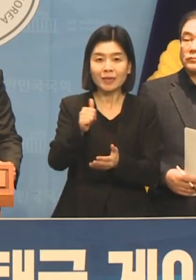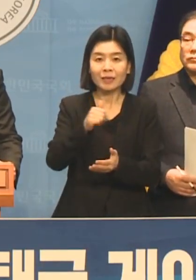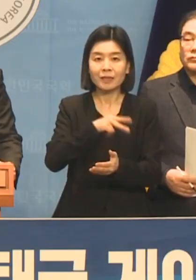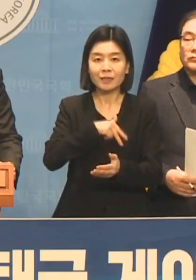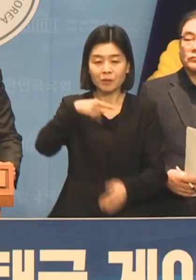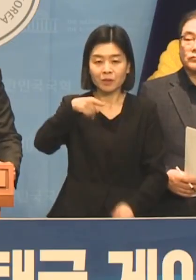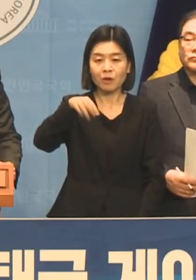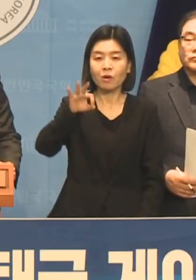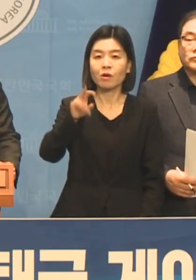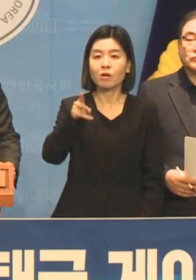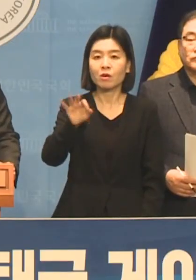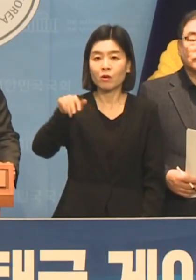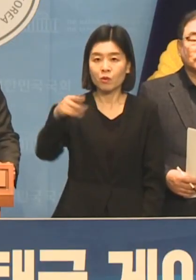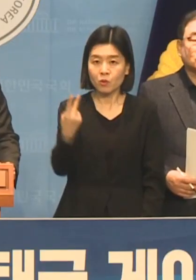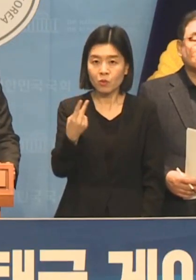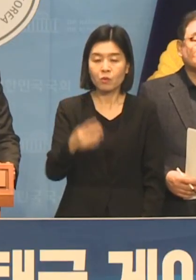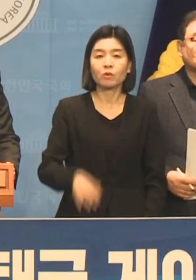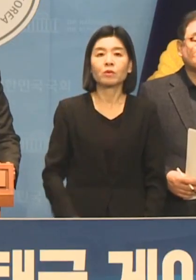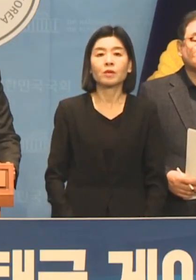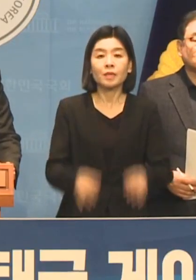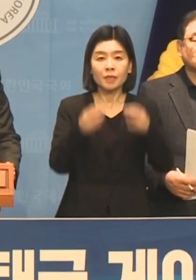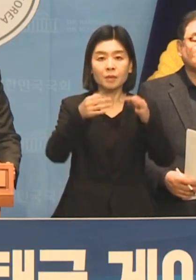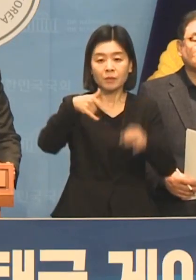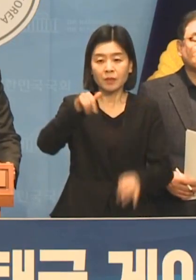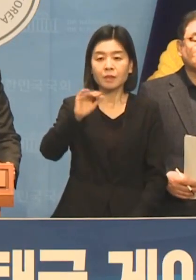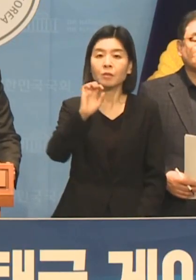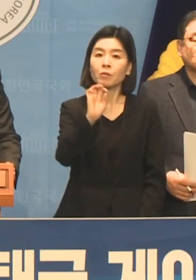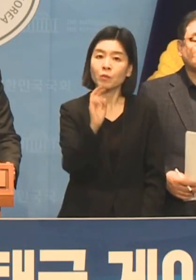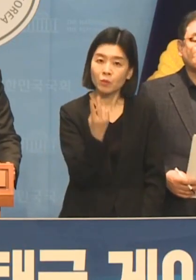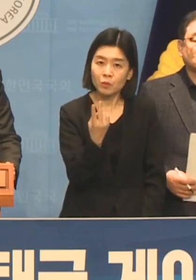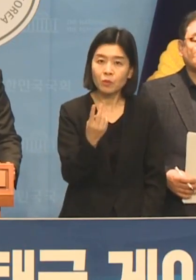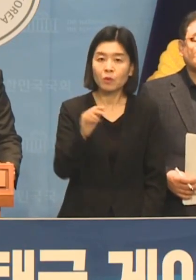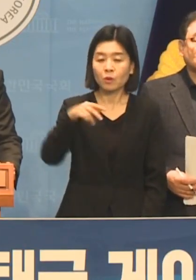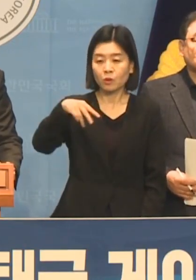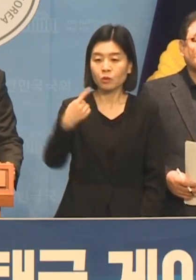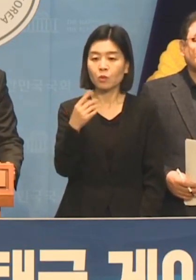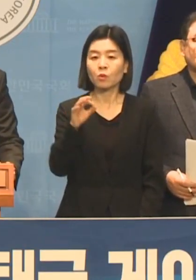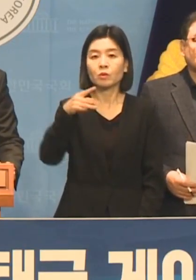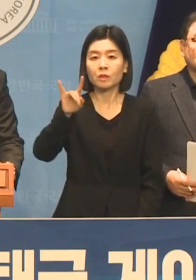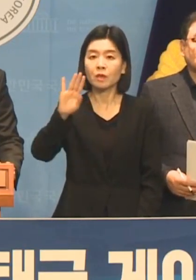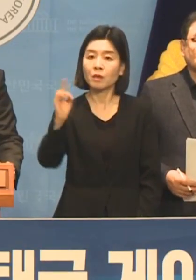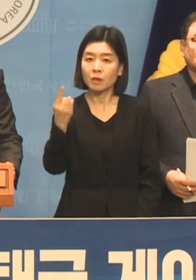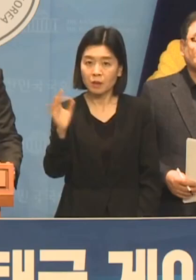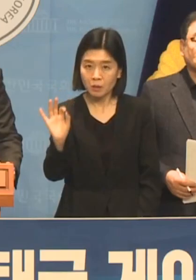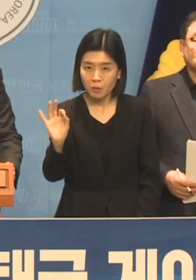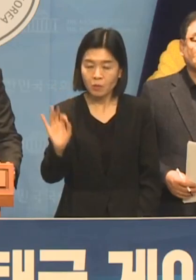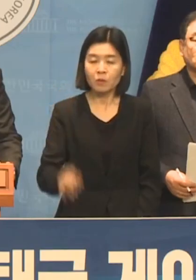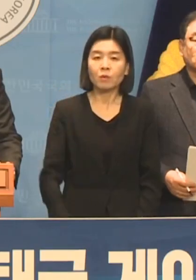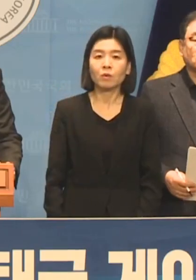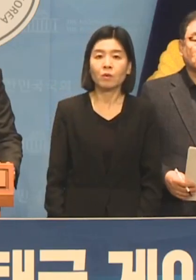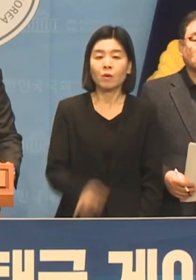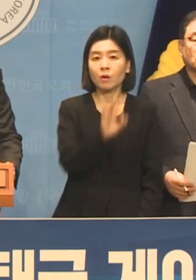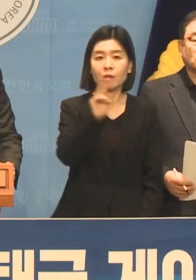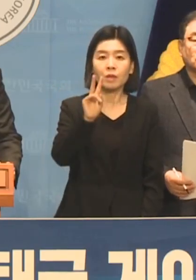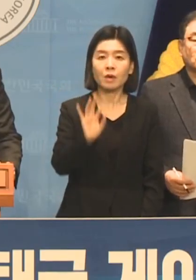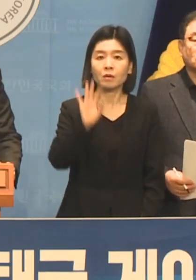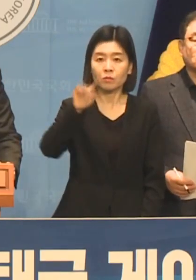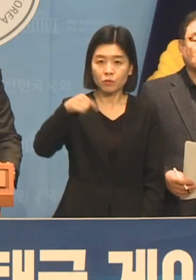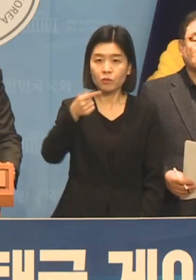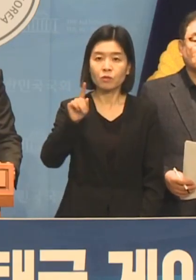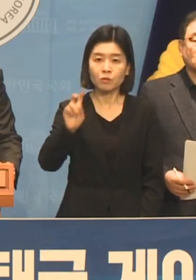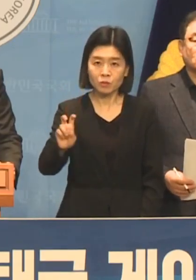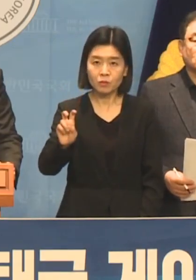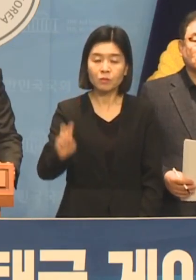오셨습니다. 그리고 김기표 의원님 오셨습니다. 송재봉 의원님 오셨습니다. 양부남 의원님